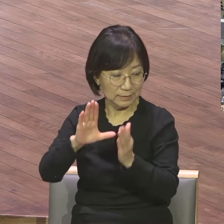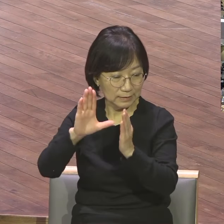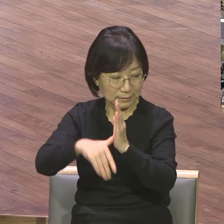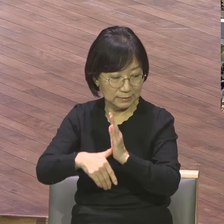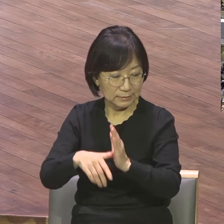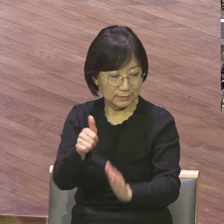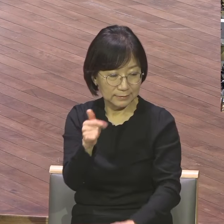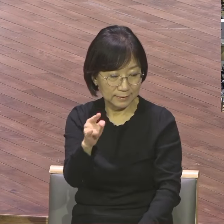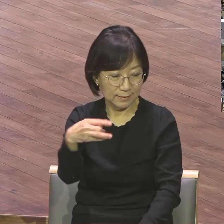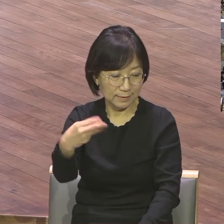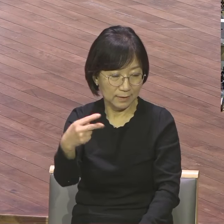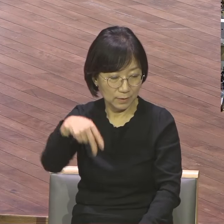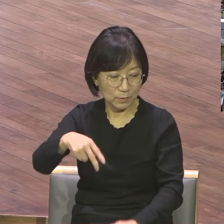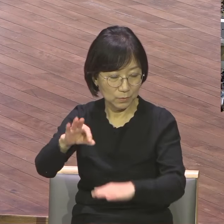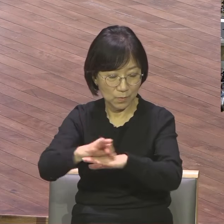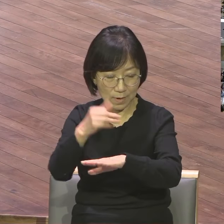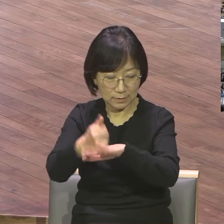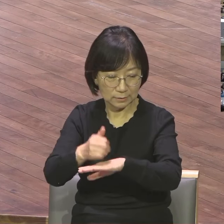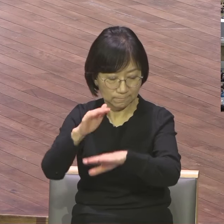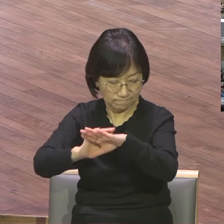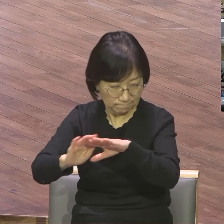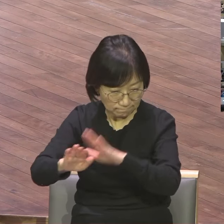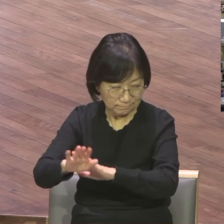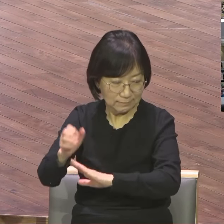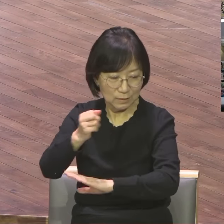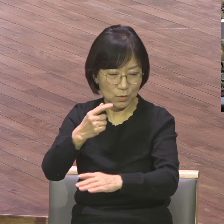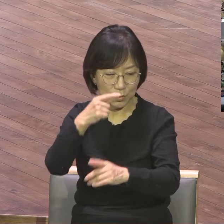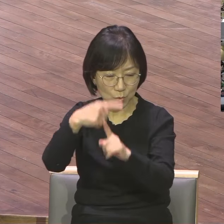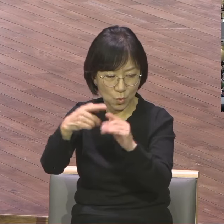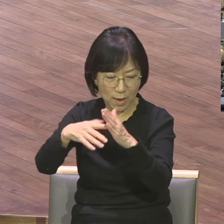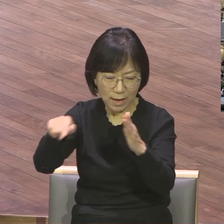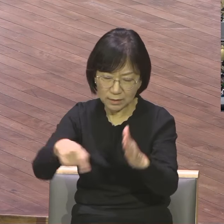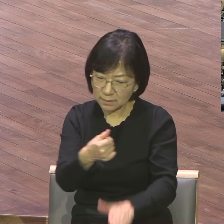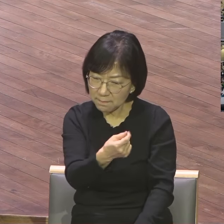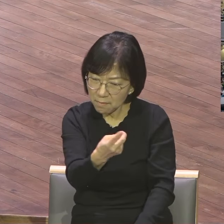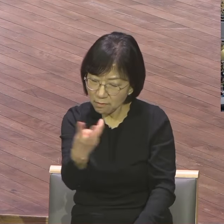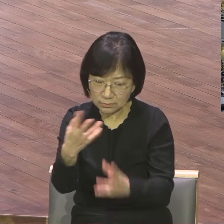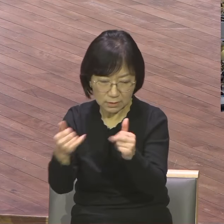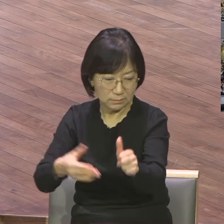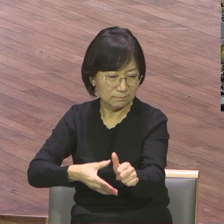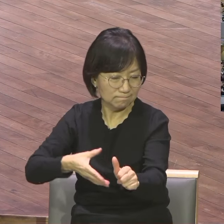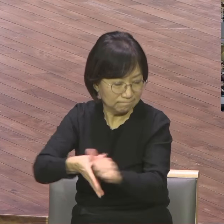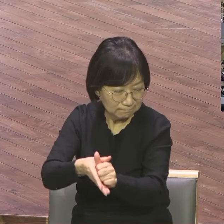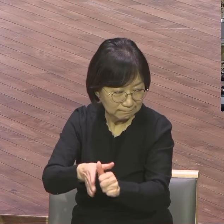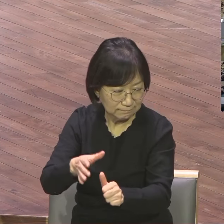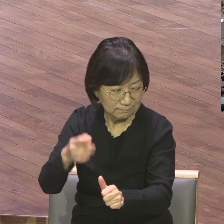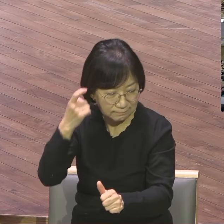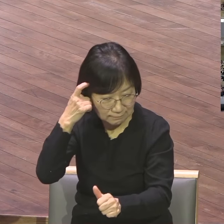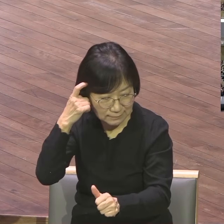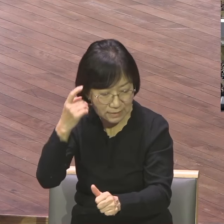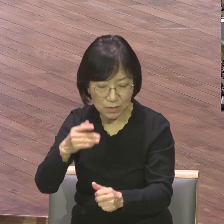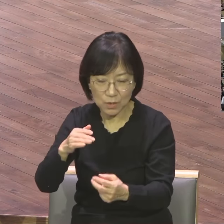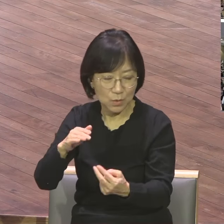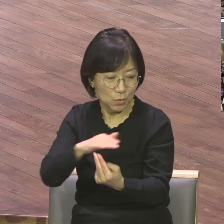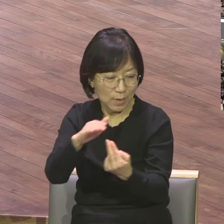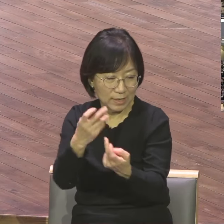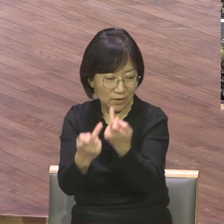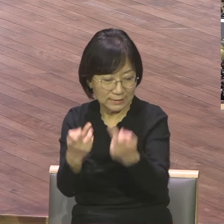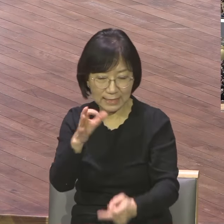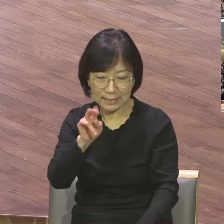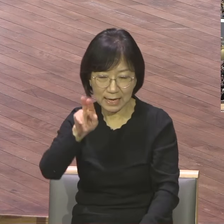합독하겠습니다. 그때 헤롯 왕이 손을 들어 교회 중에서 몇 사람을 해하려 하여 요한의